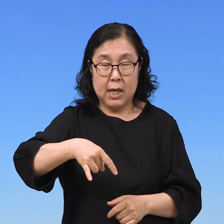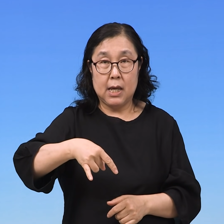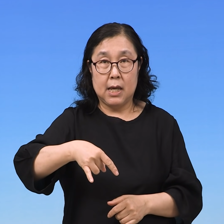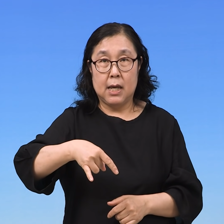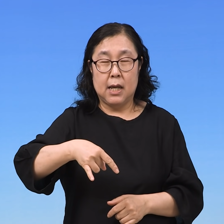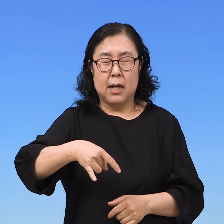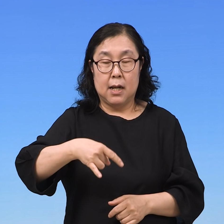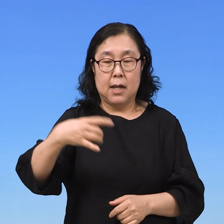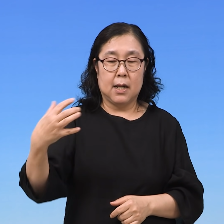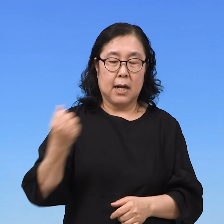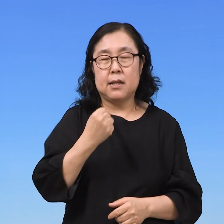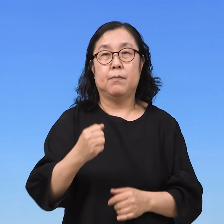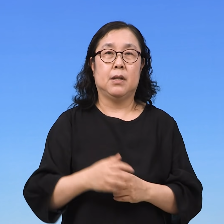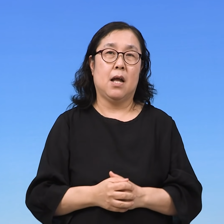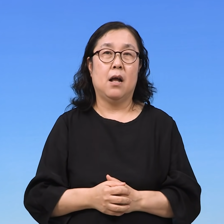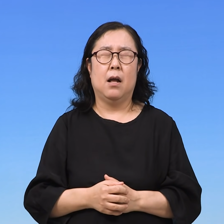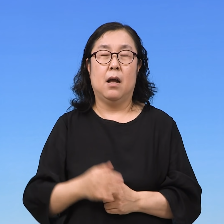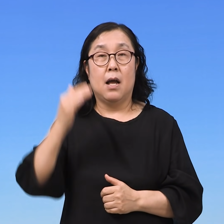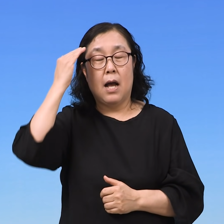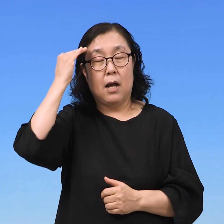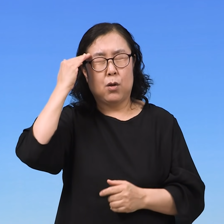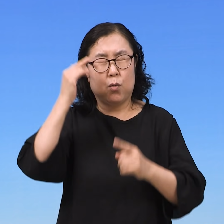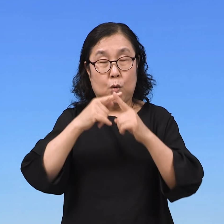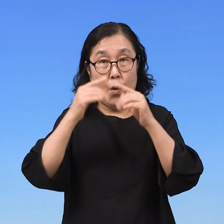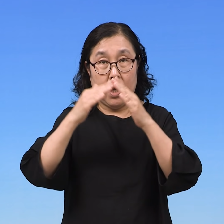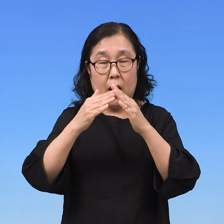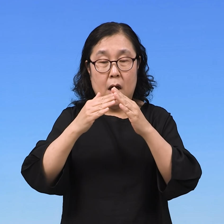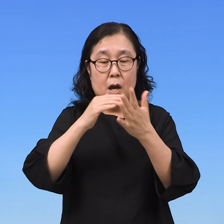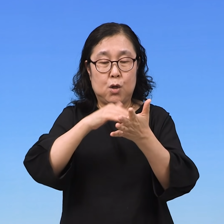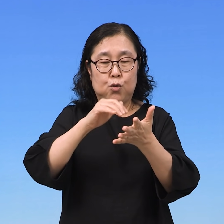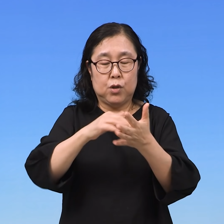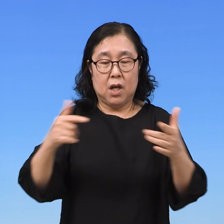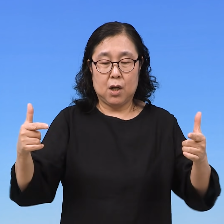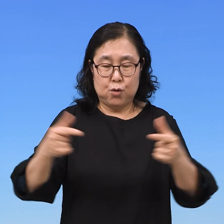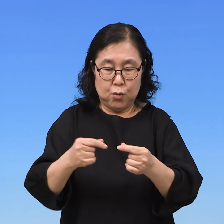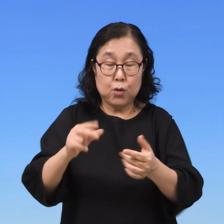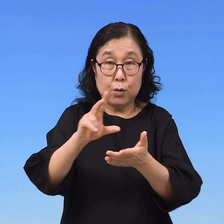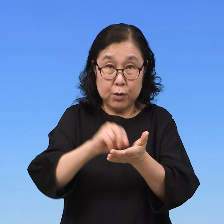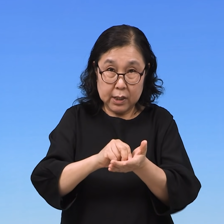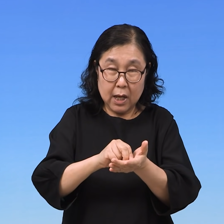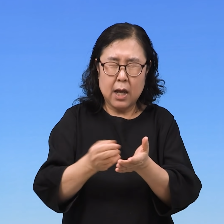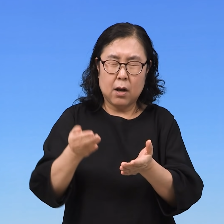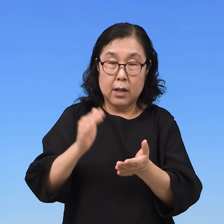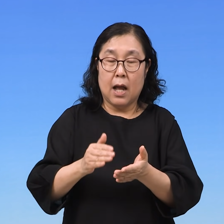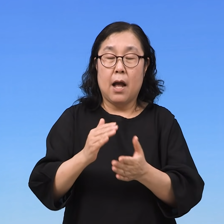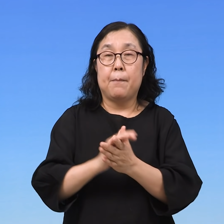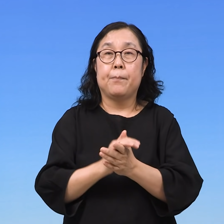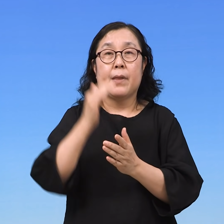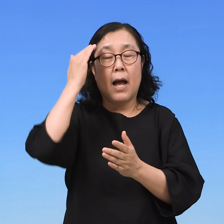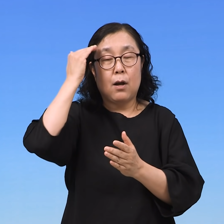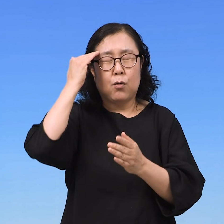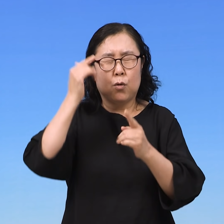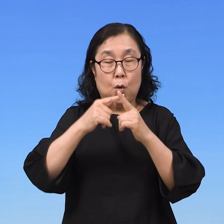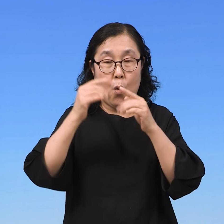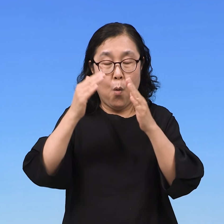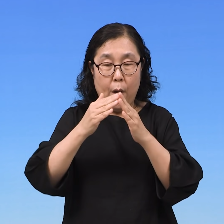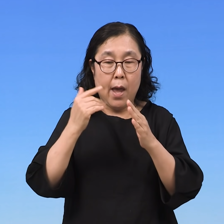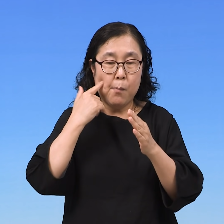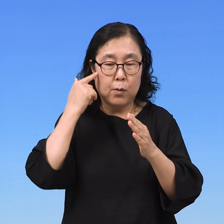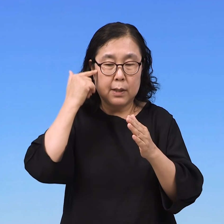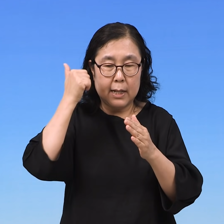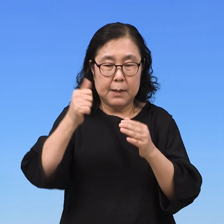오늘 한국교회가 숫자가 주는 것도 위기지만요, 한국교회의 목사님들한테, 전사님들한테,